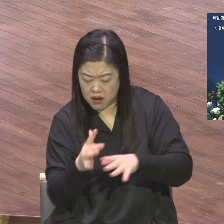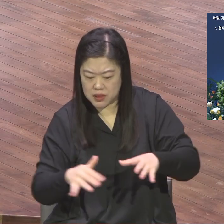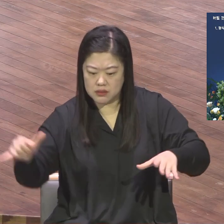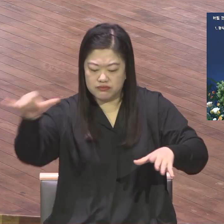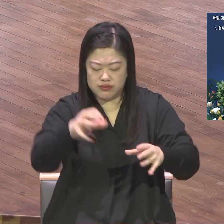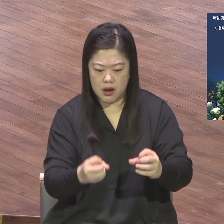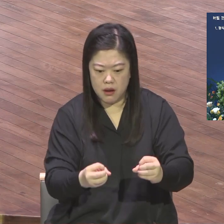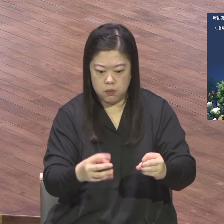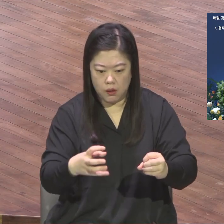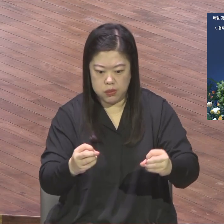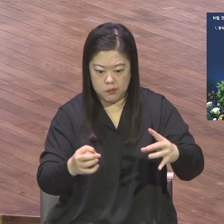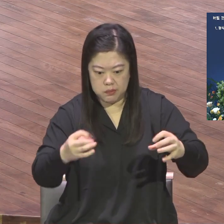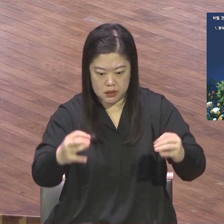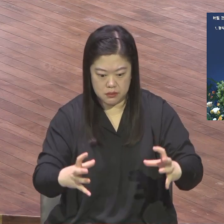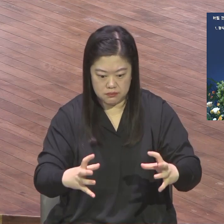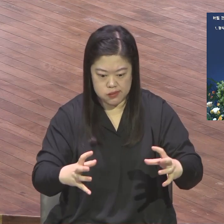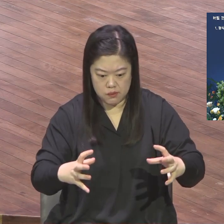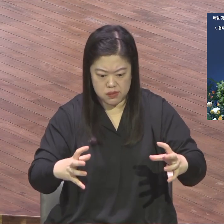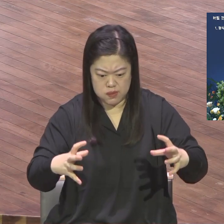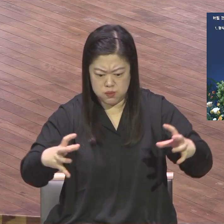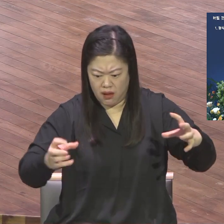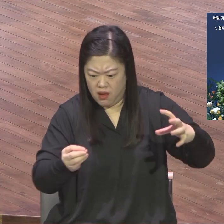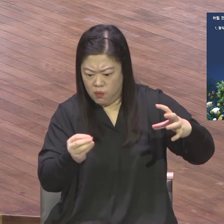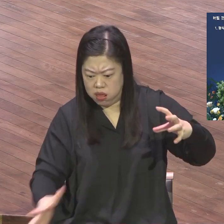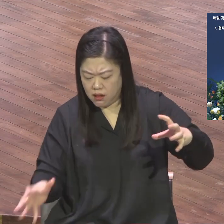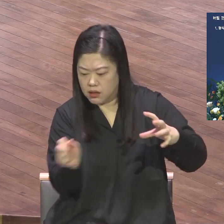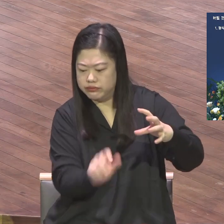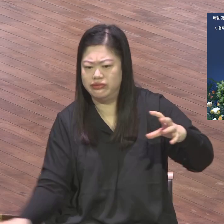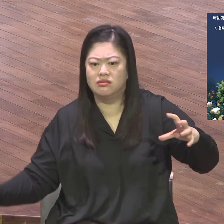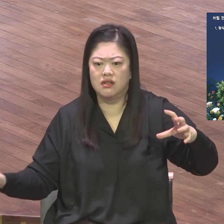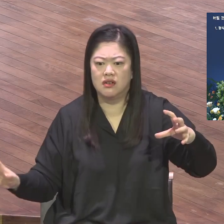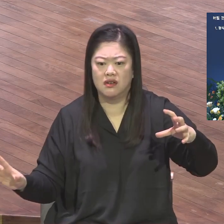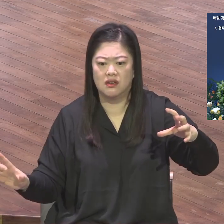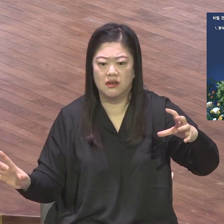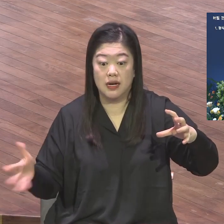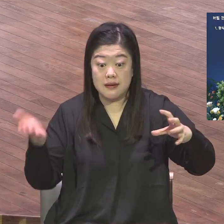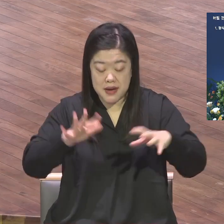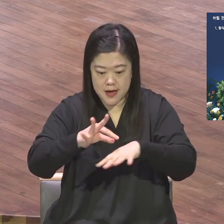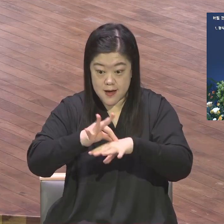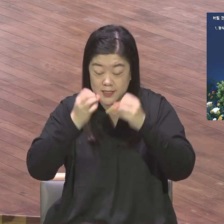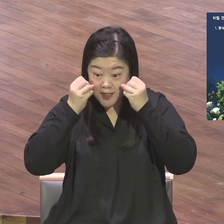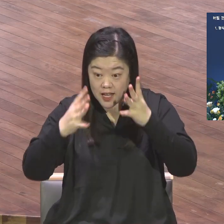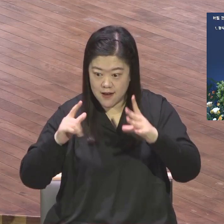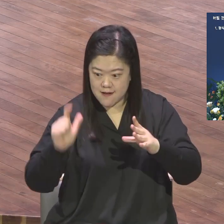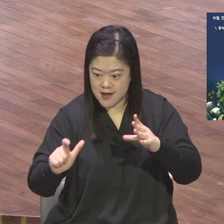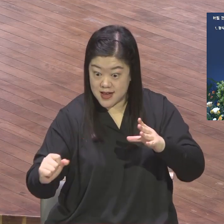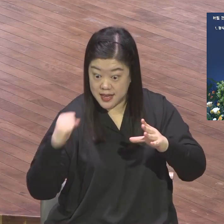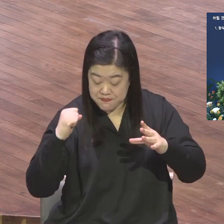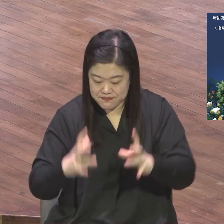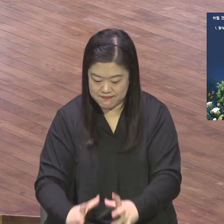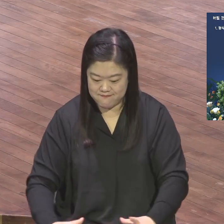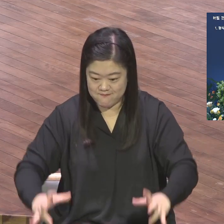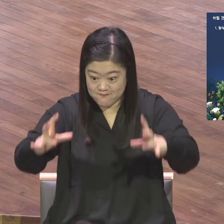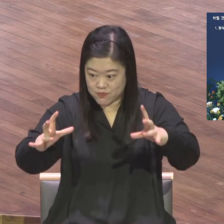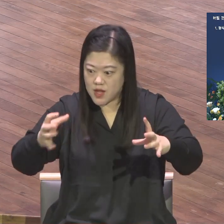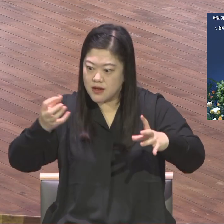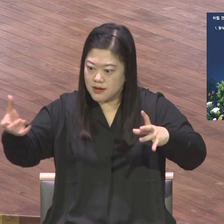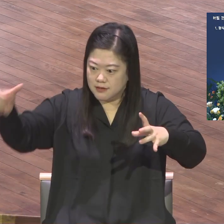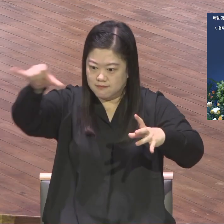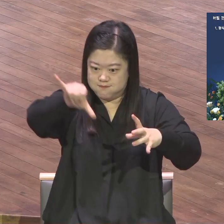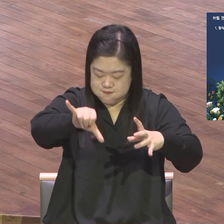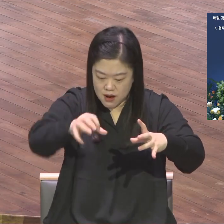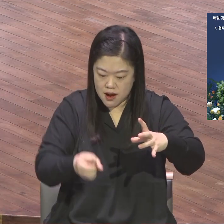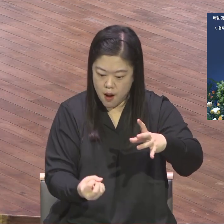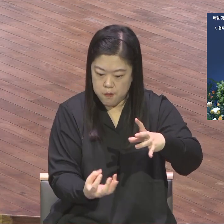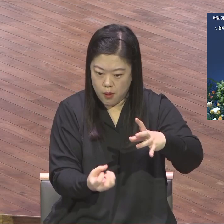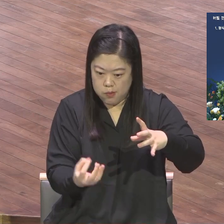포도주는 예수 그리스도의 새로운 복음, 그리고 낡은 부대 가지고는 새로운 복음을 감당할